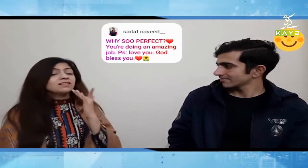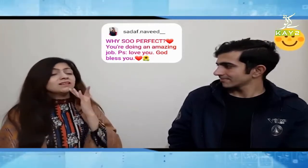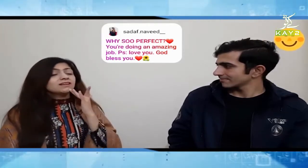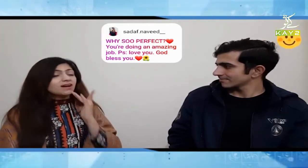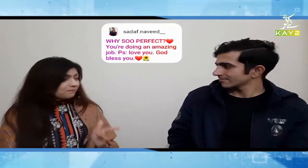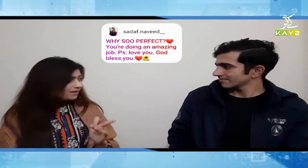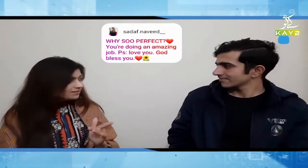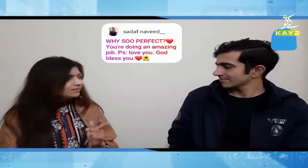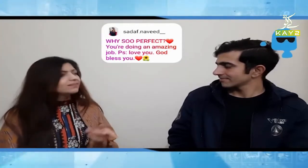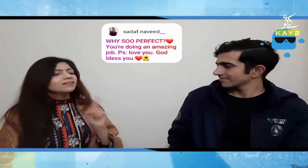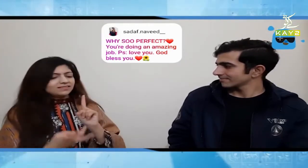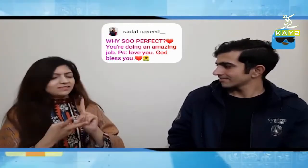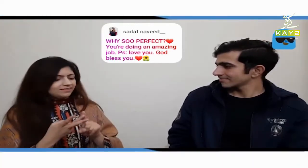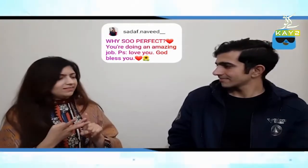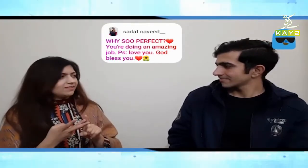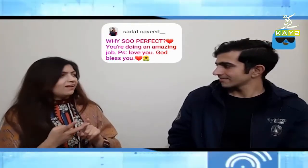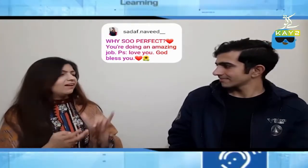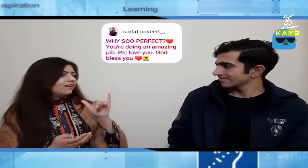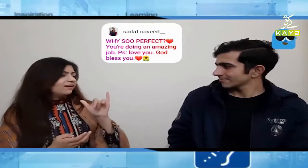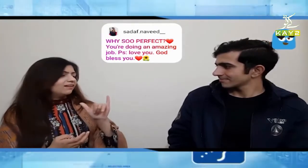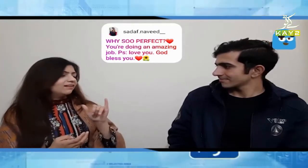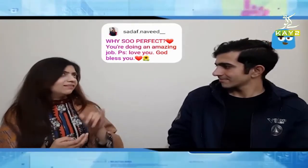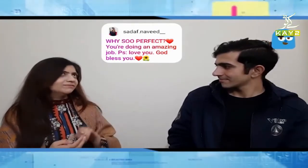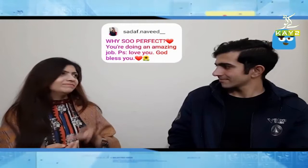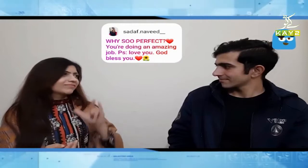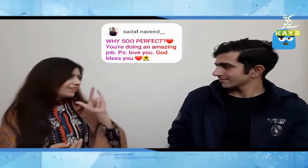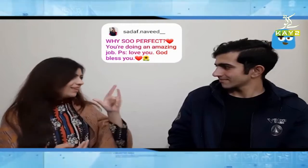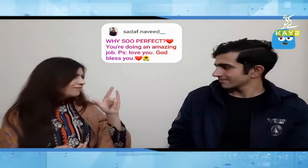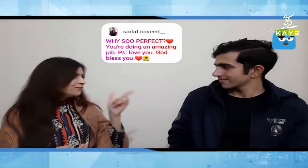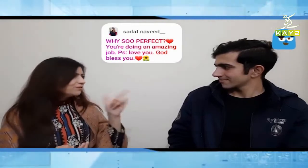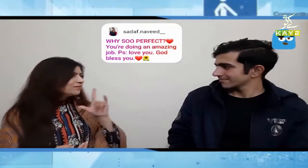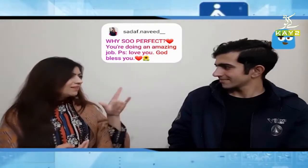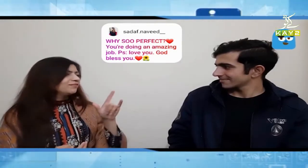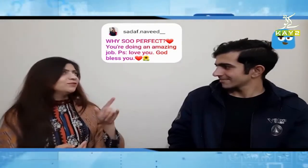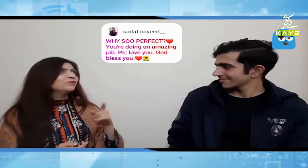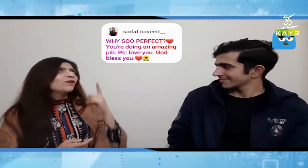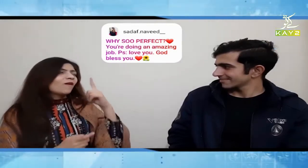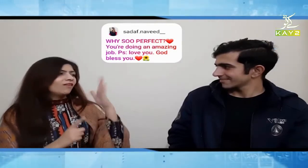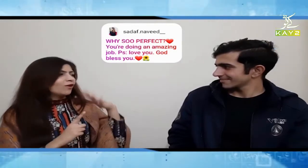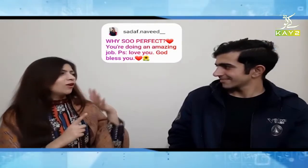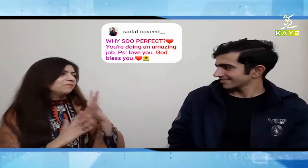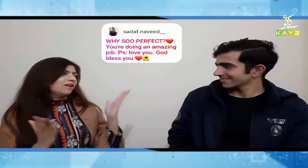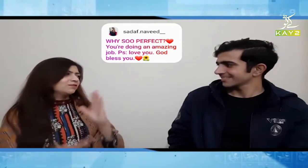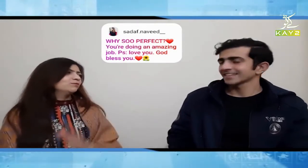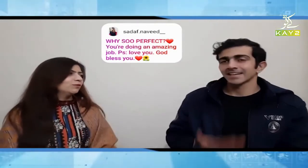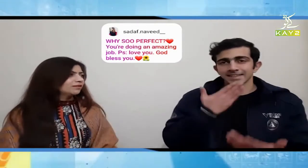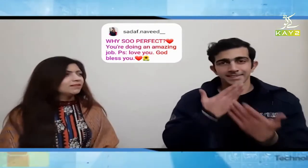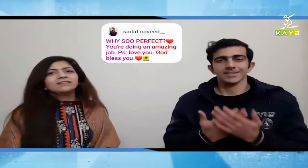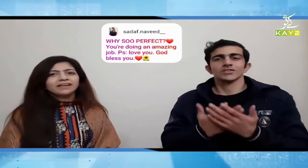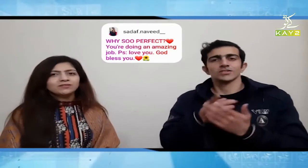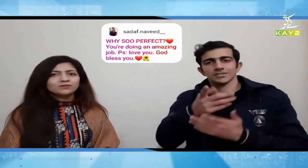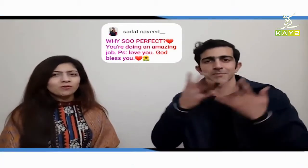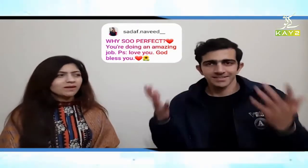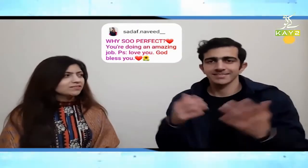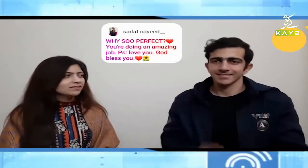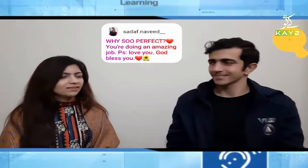डूइंग अमेजिंग, तीसरा लव यू और गॉड ब्लेस यू।